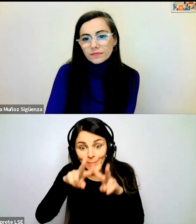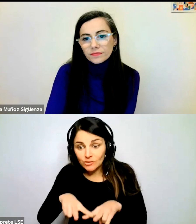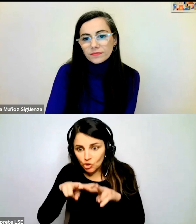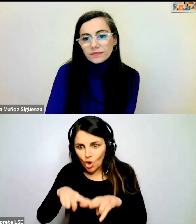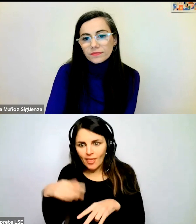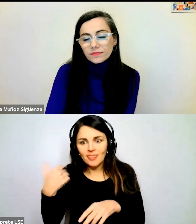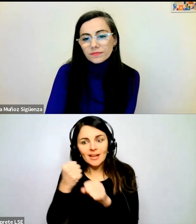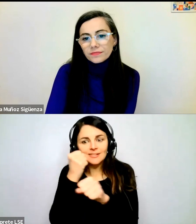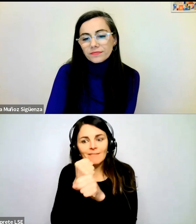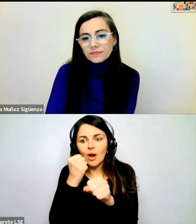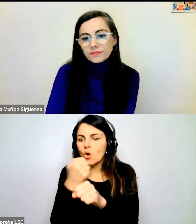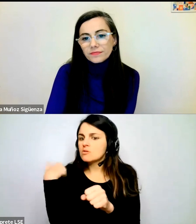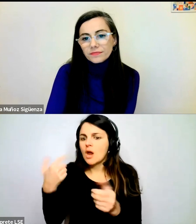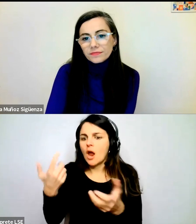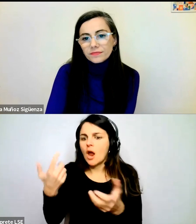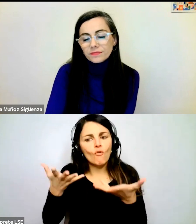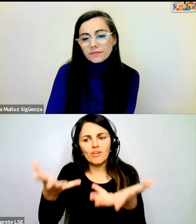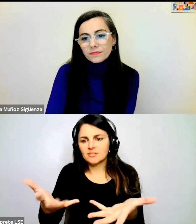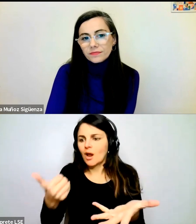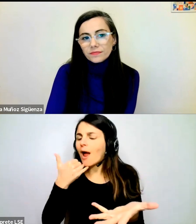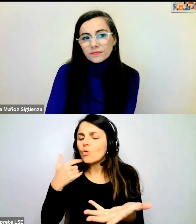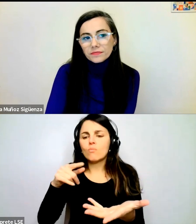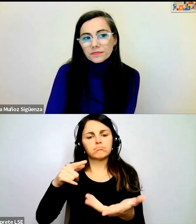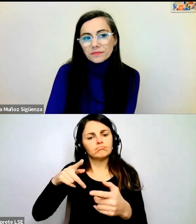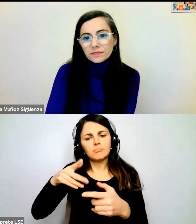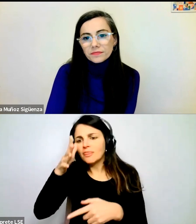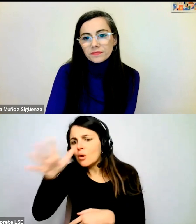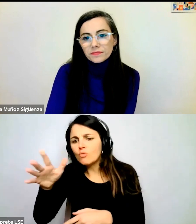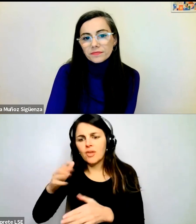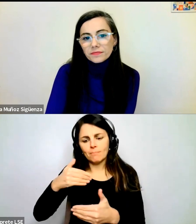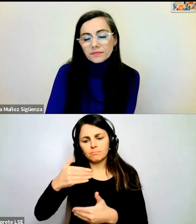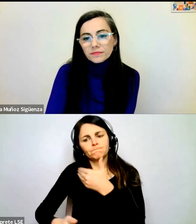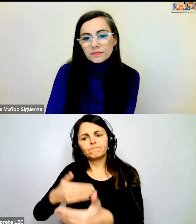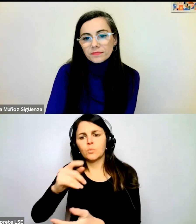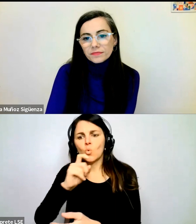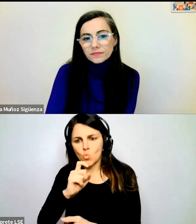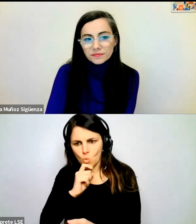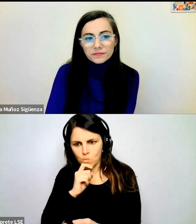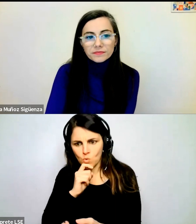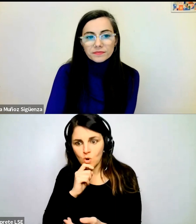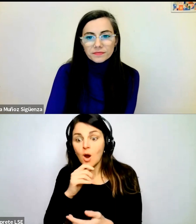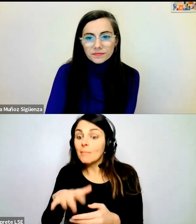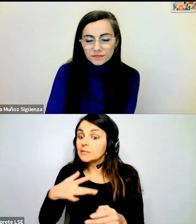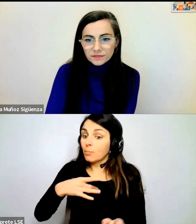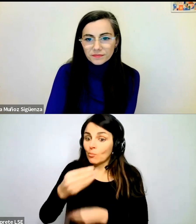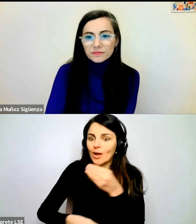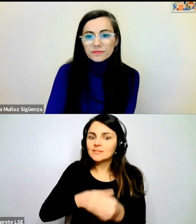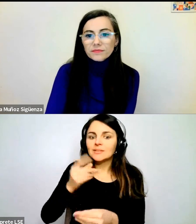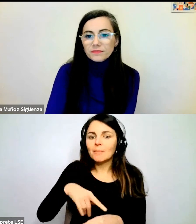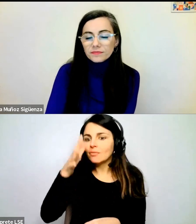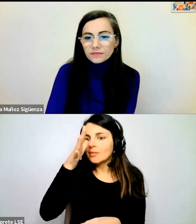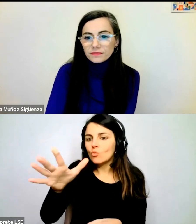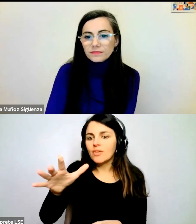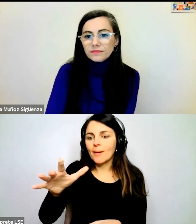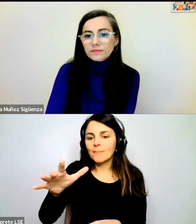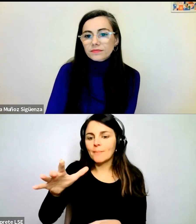un mecanismo de denuncia, para que en muchos casos podamos ponerlo incluso de forma anónima, o ya no es que lo estemos